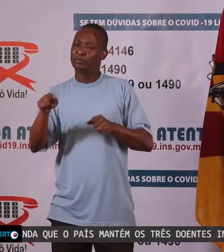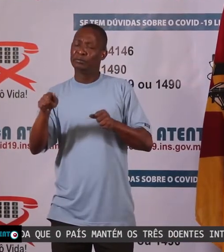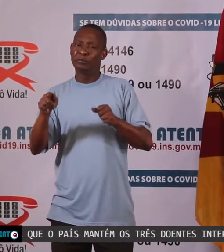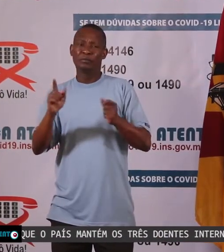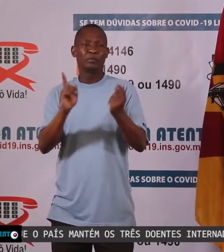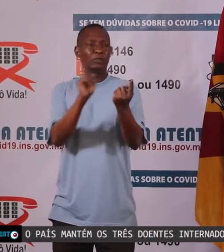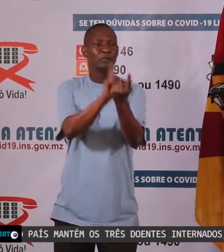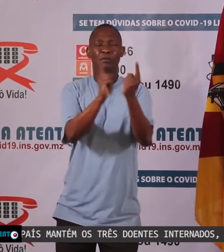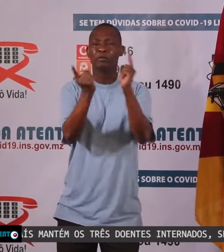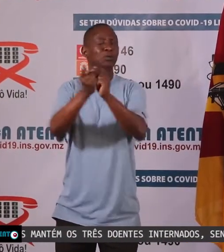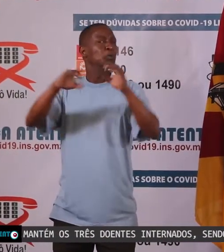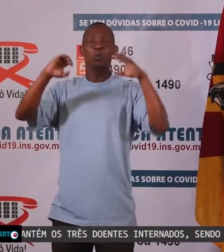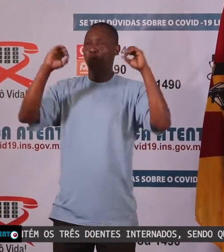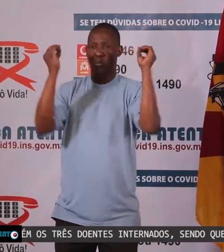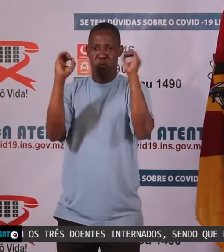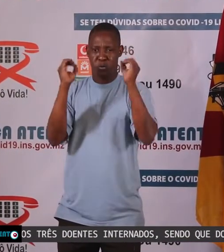si.